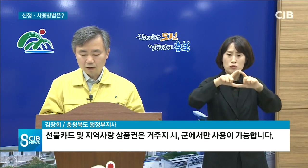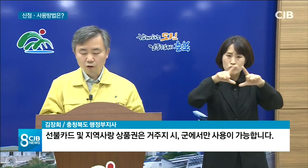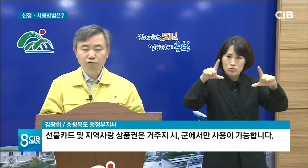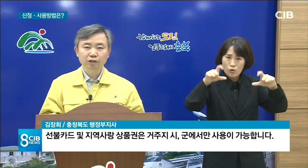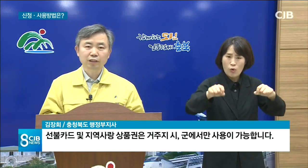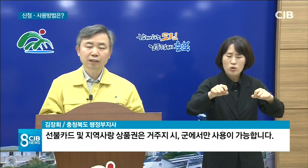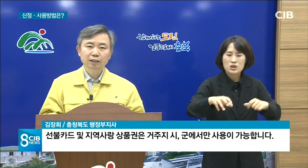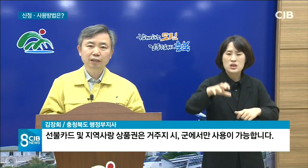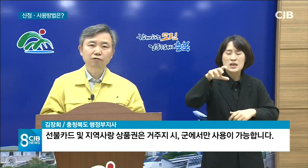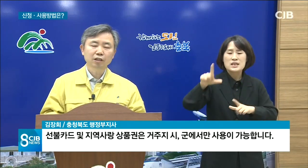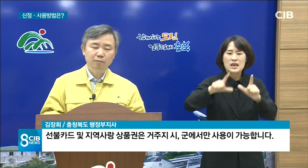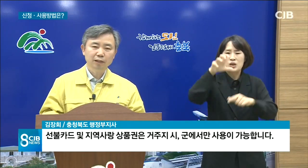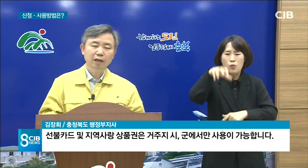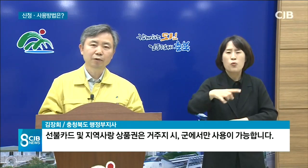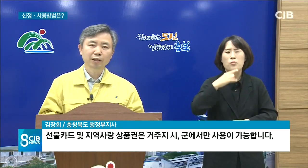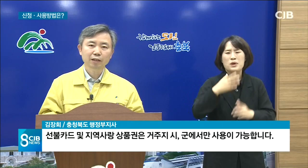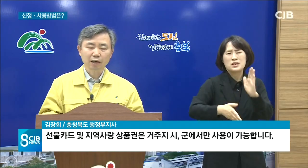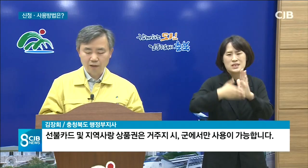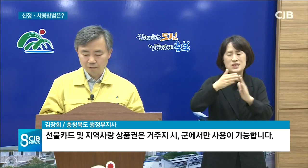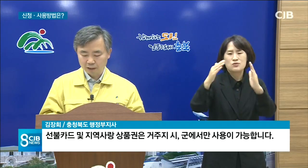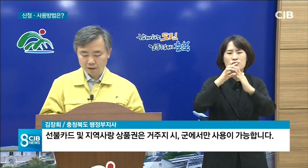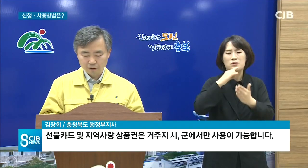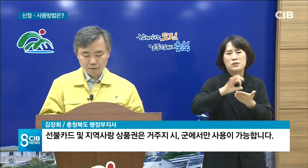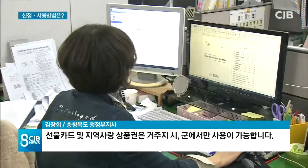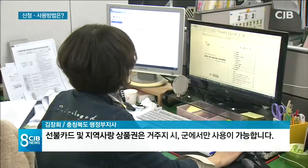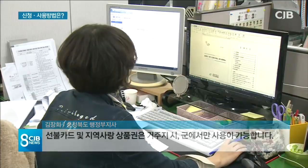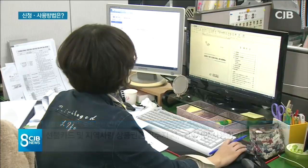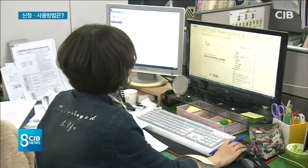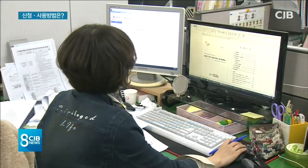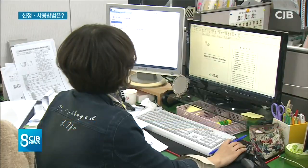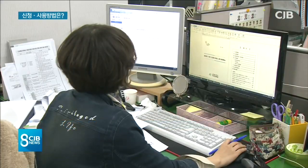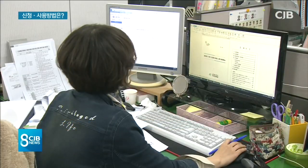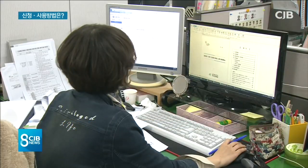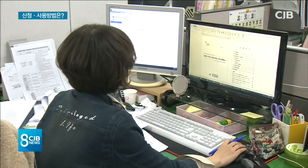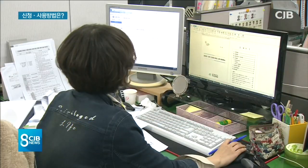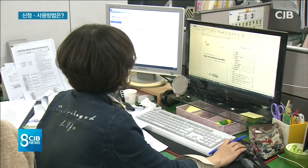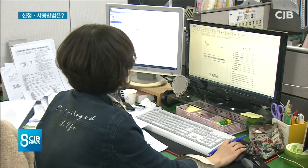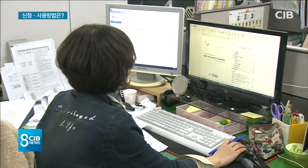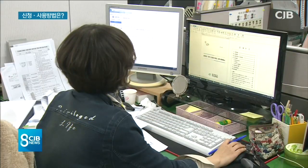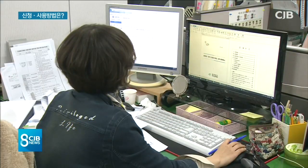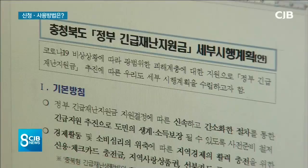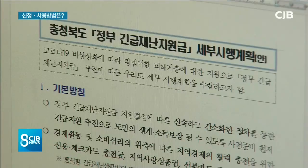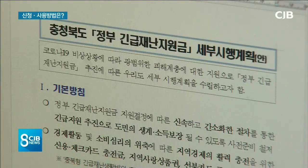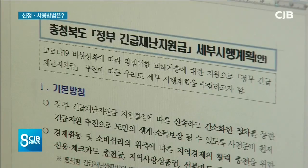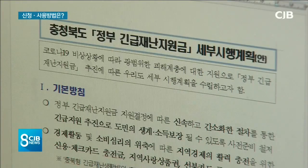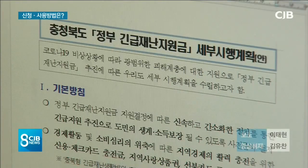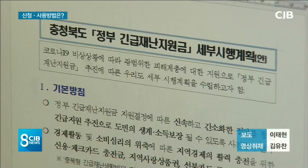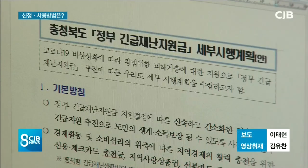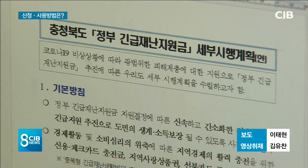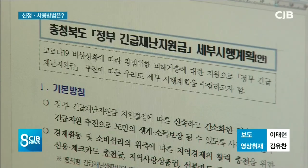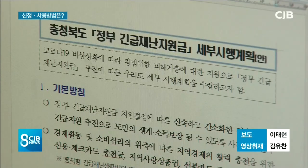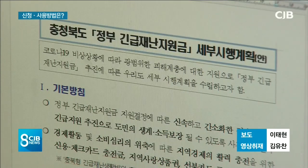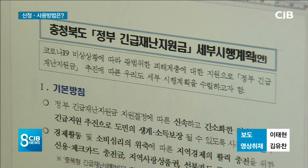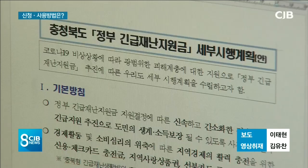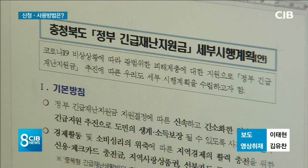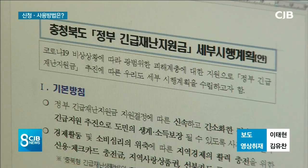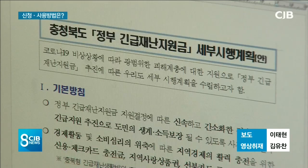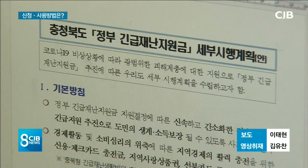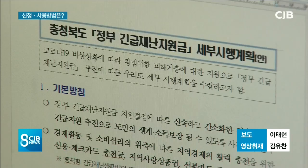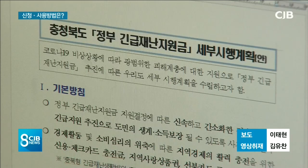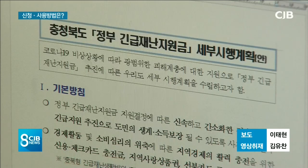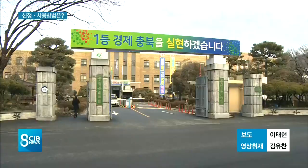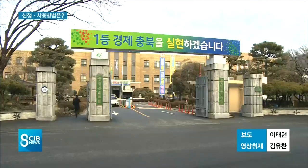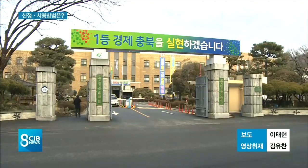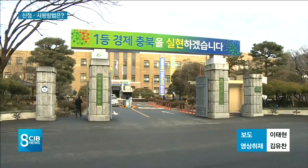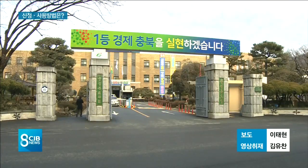상품권은 거주지 시군에서만 사용이 가능합니다. 신청 개시일로부터 3개월 내 긴급 재난지원금을 신청하지